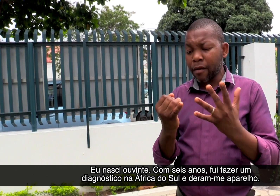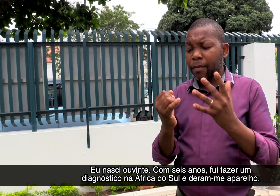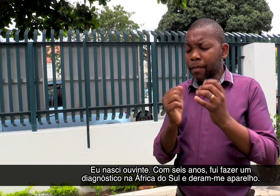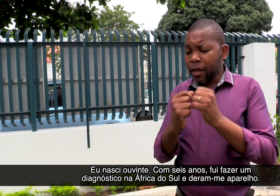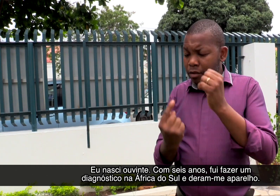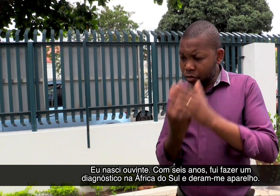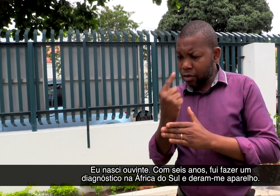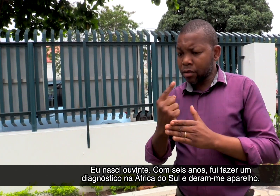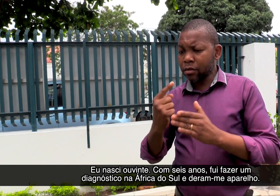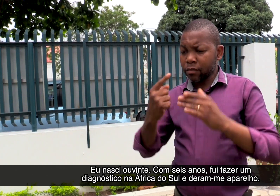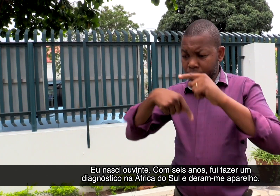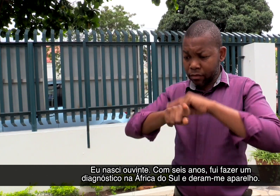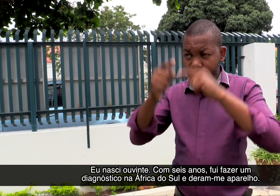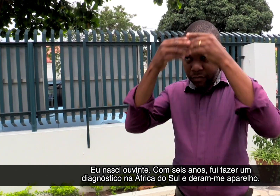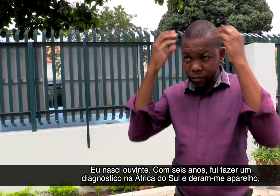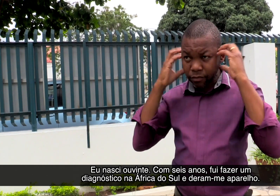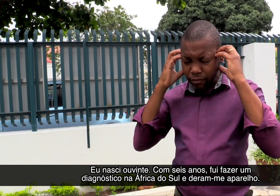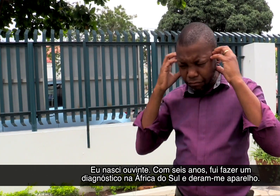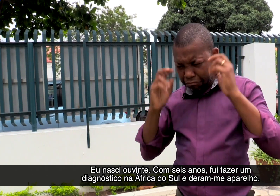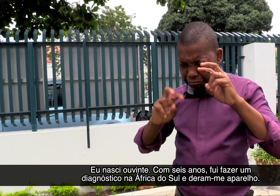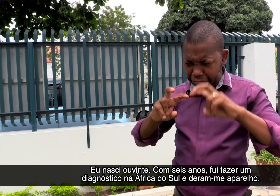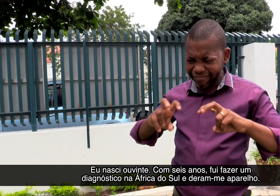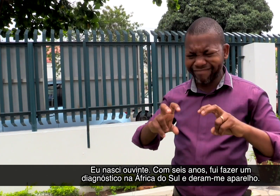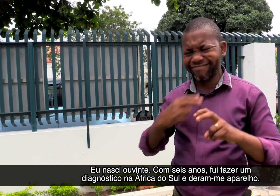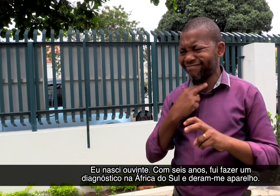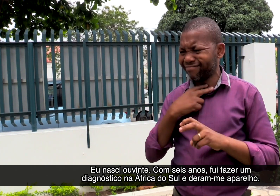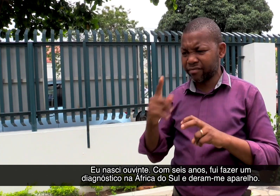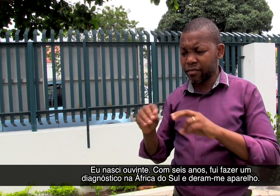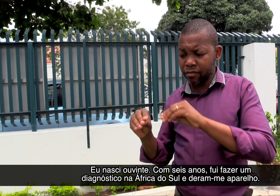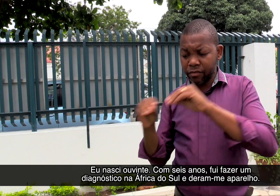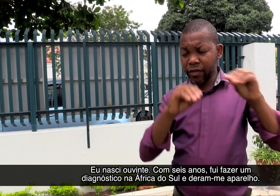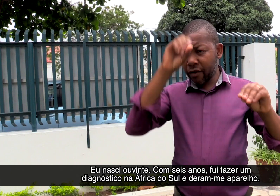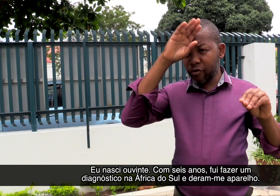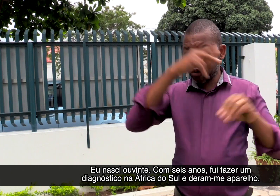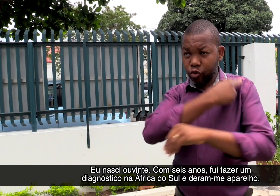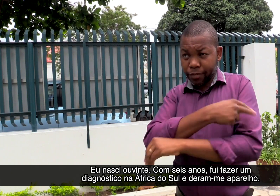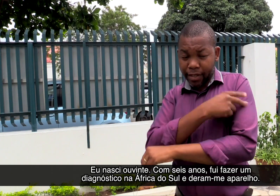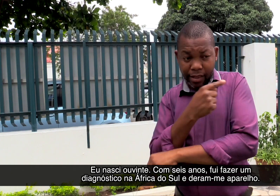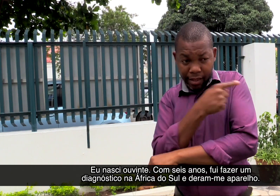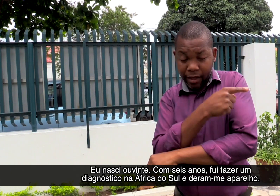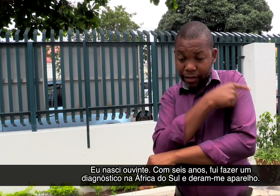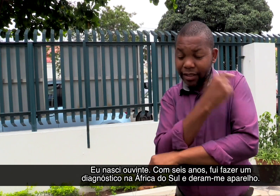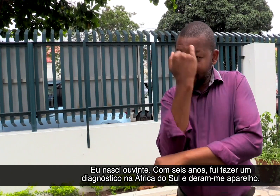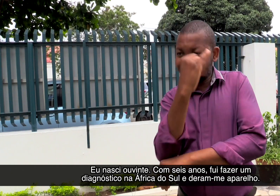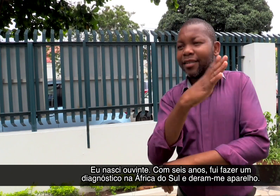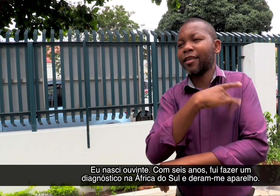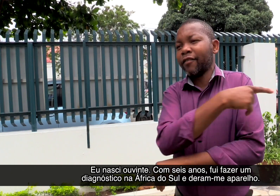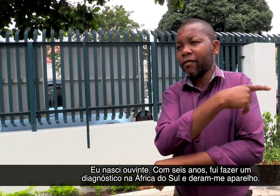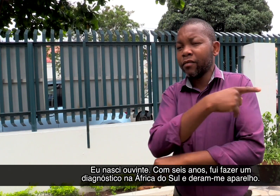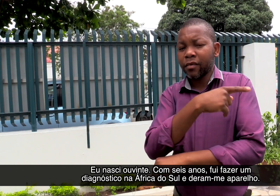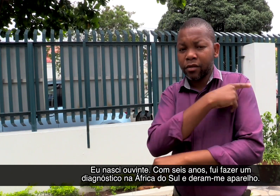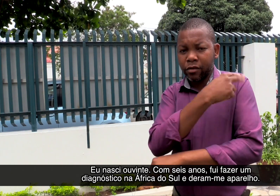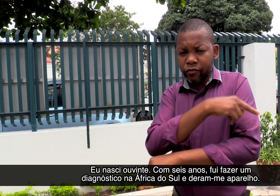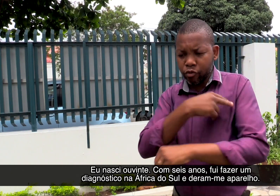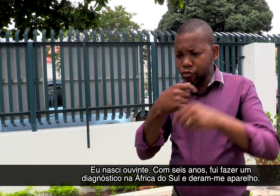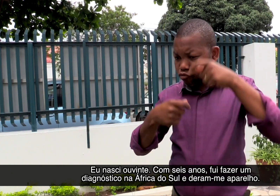com 4, 5 anos, 6 anos, foram fazer o diagnóstico no hospital. Fui até a África do